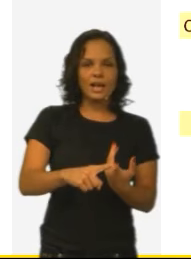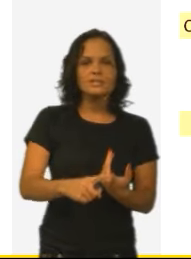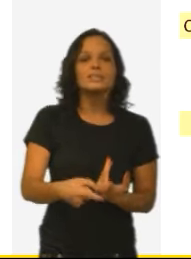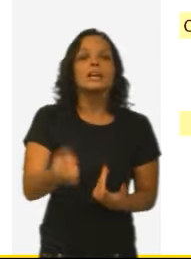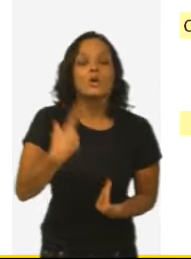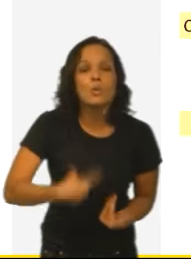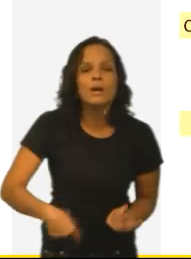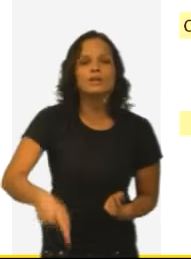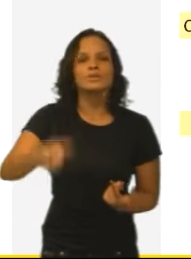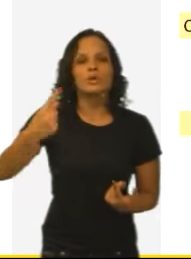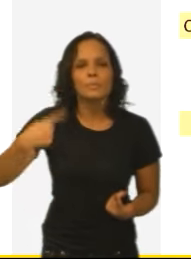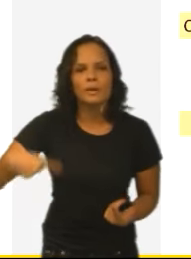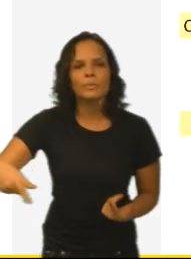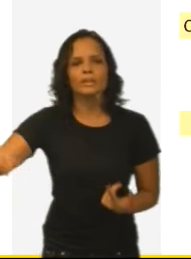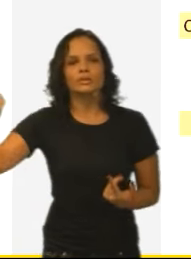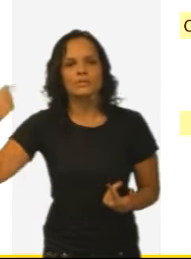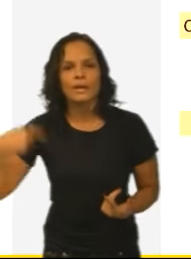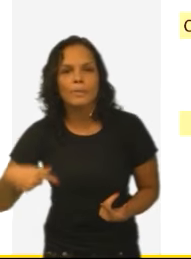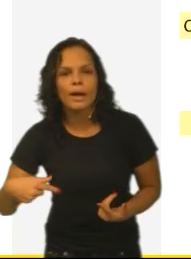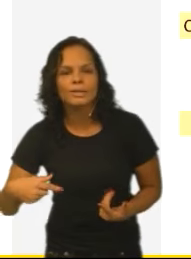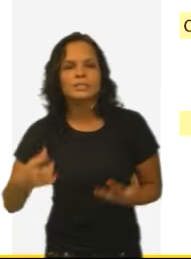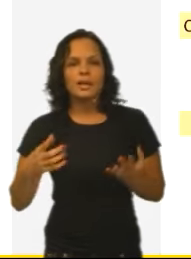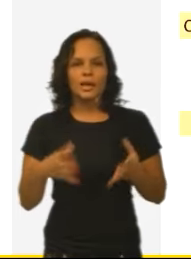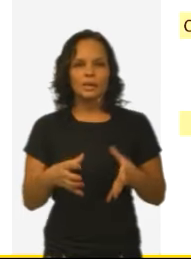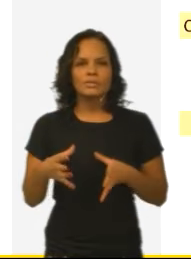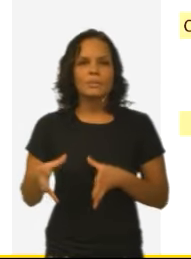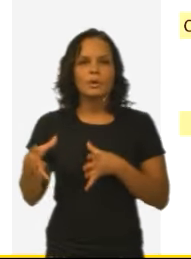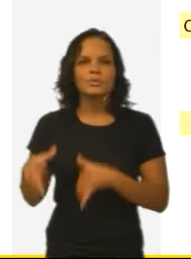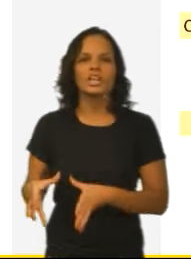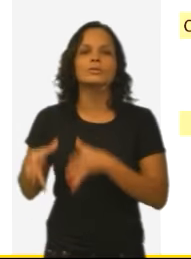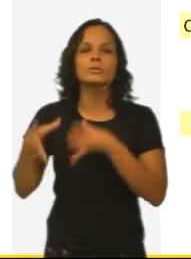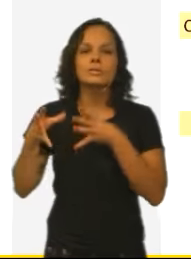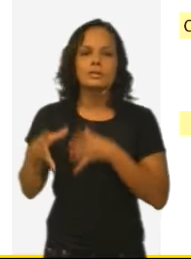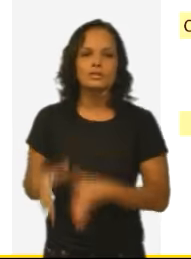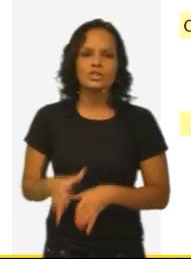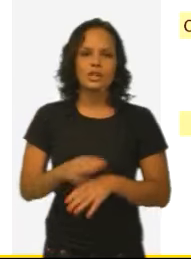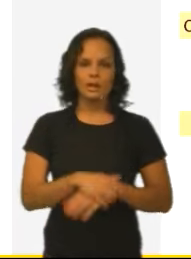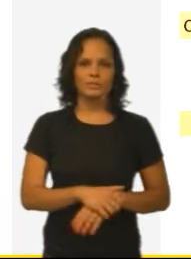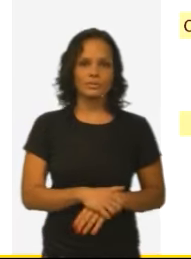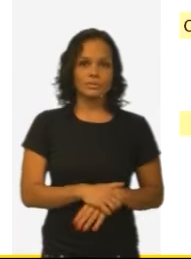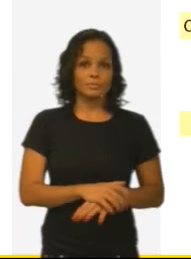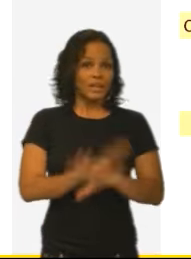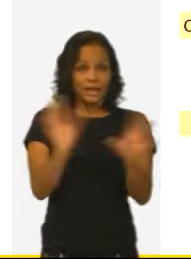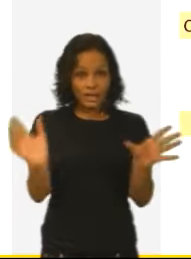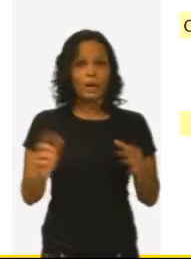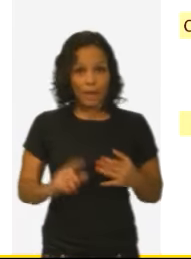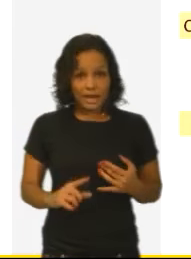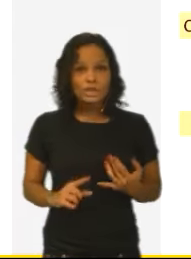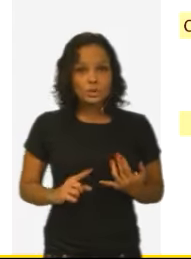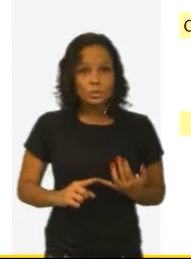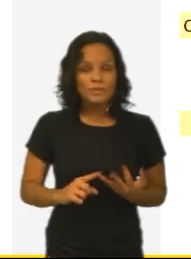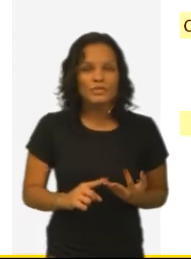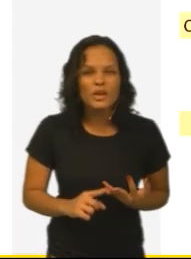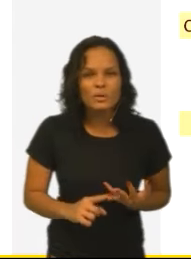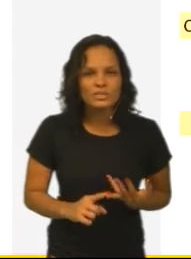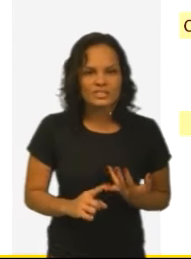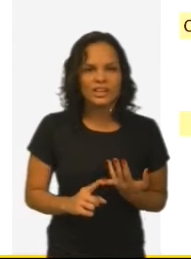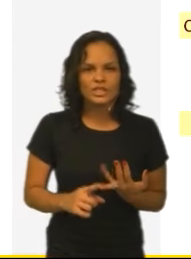as, quando complementos verbais, eram sempre objetos diretos. Então, a estrutura vi, os,